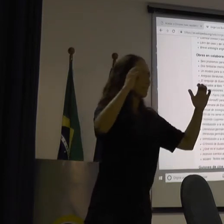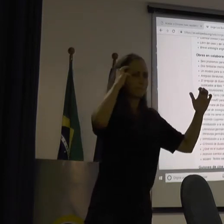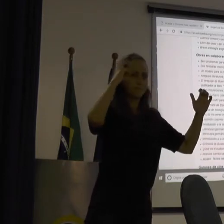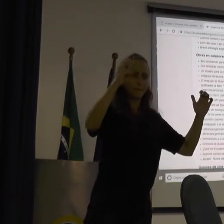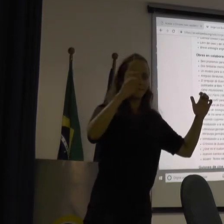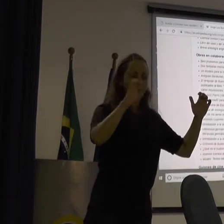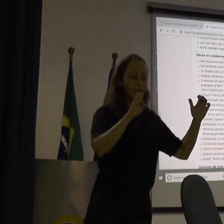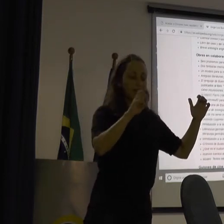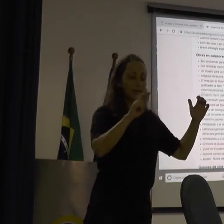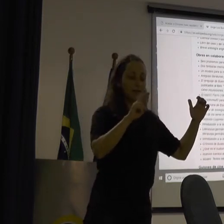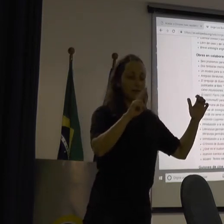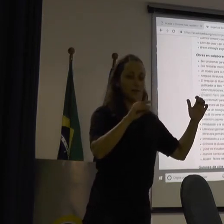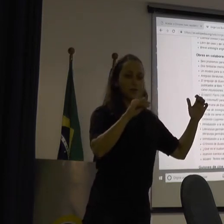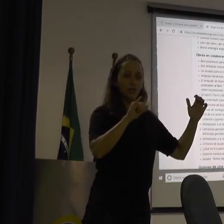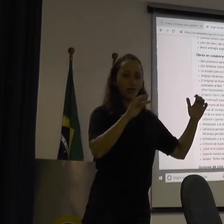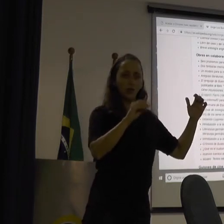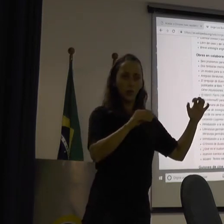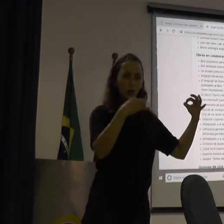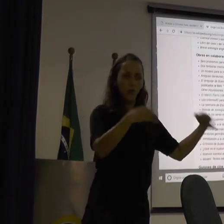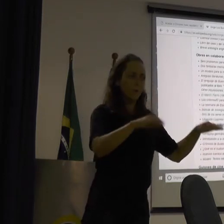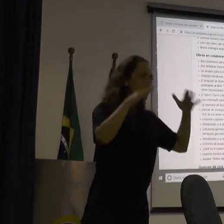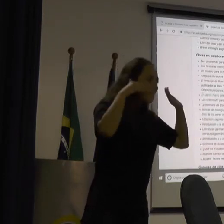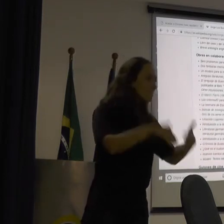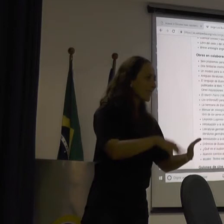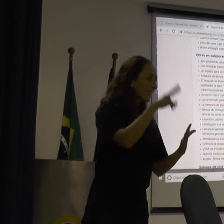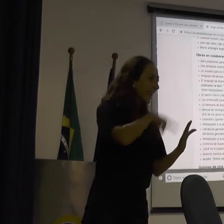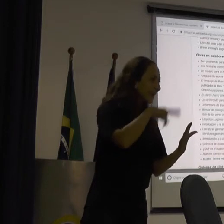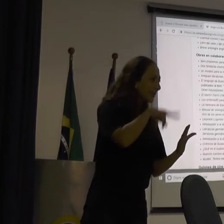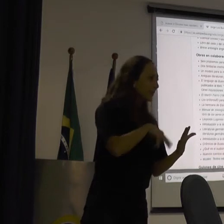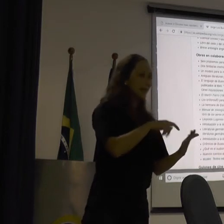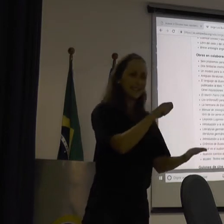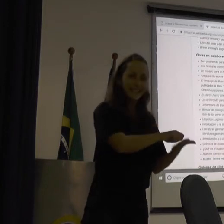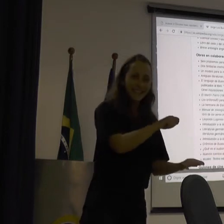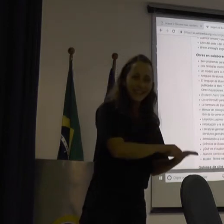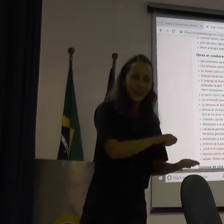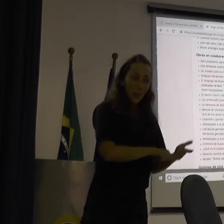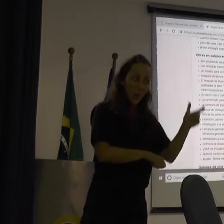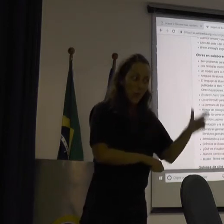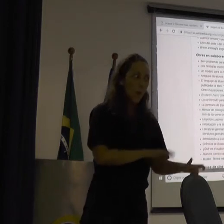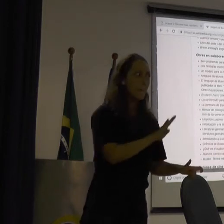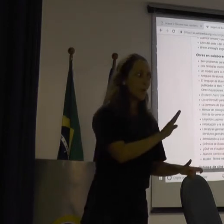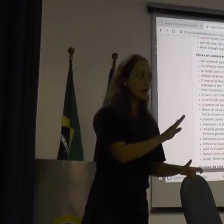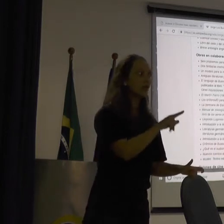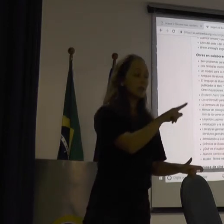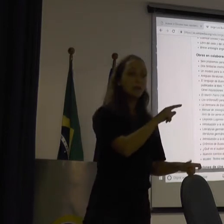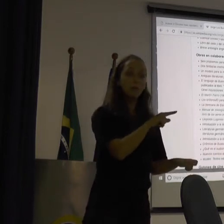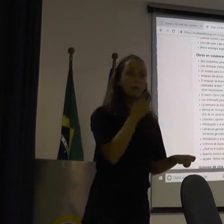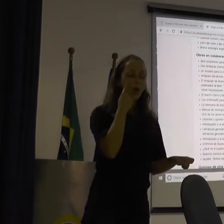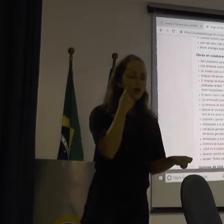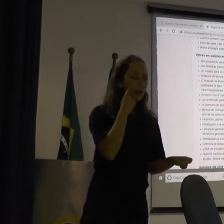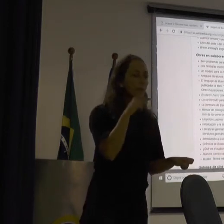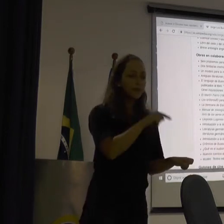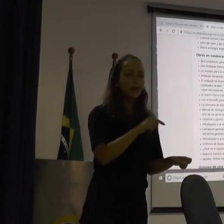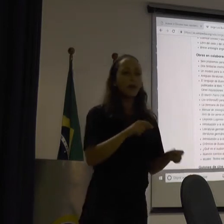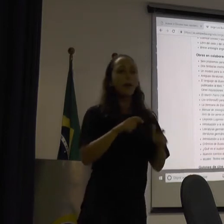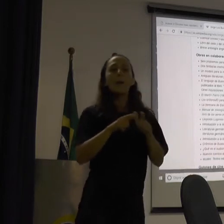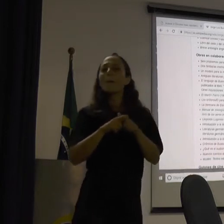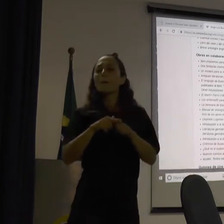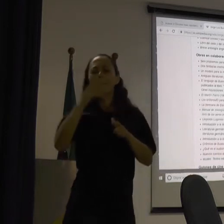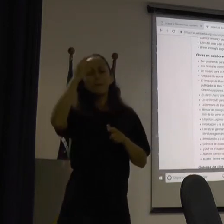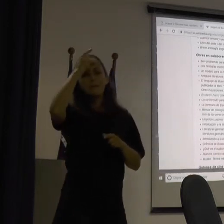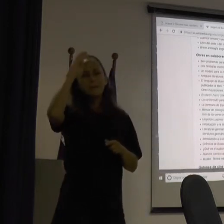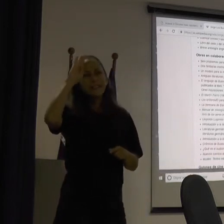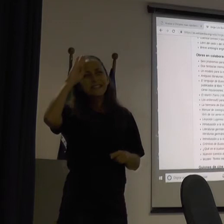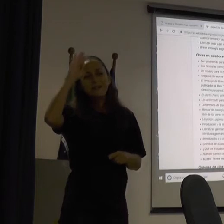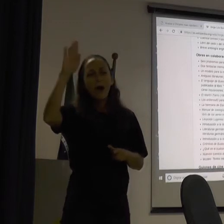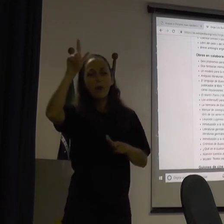homem das letras, ele, se a gente vai procurar, ele fala, os grandes mestres da humanidade